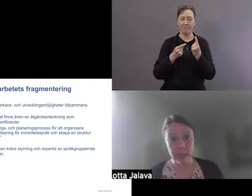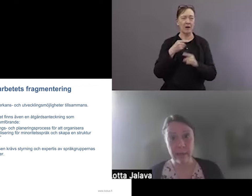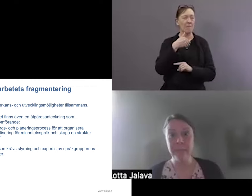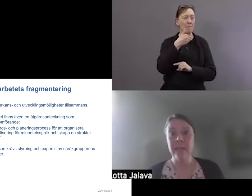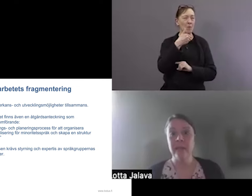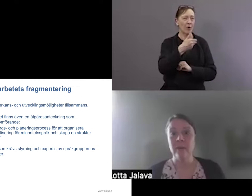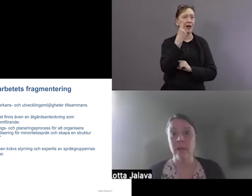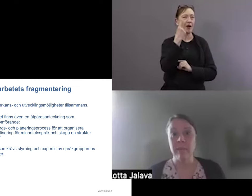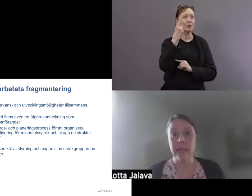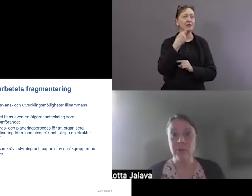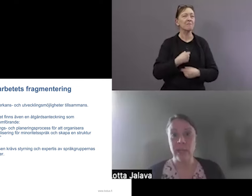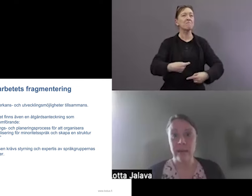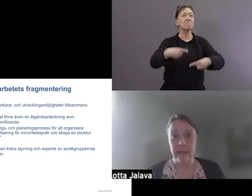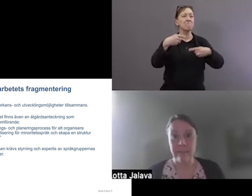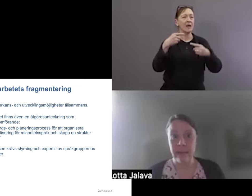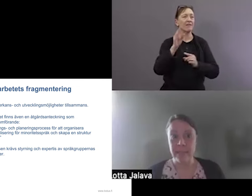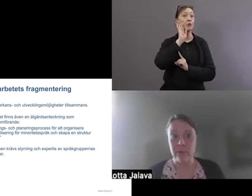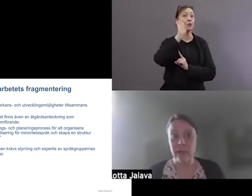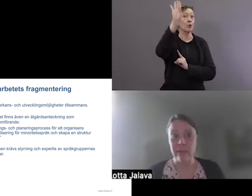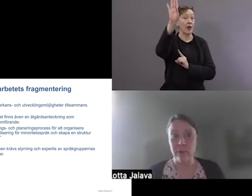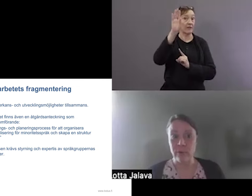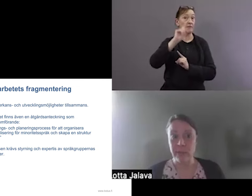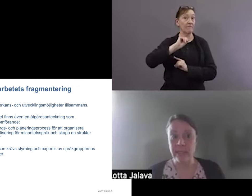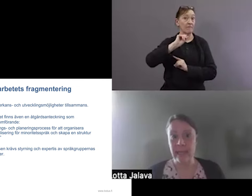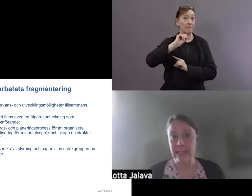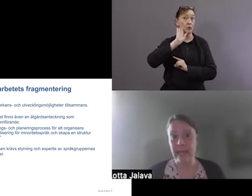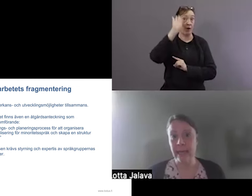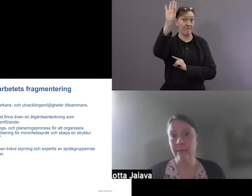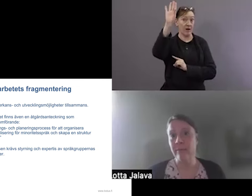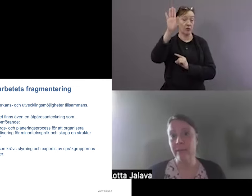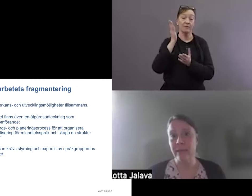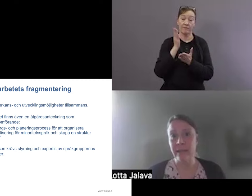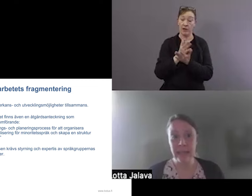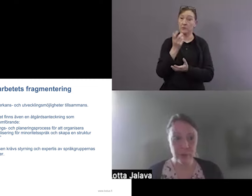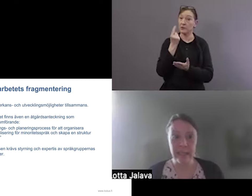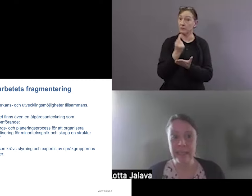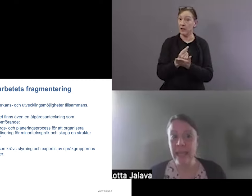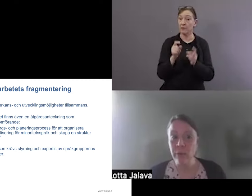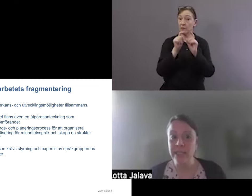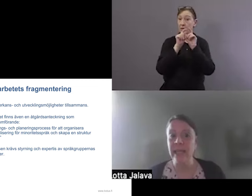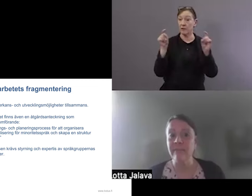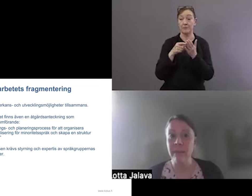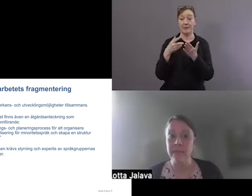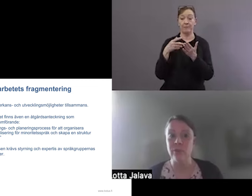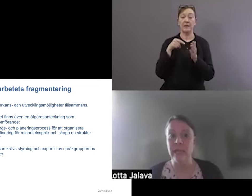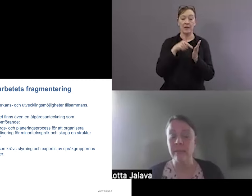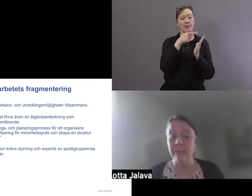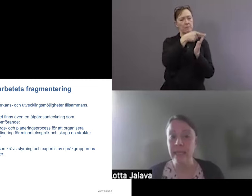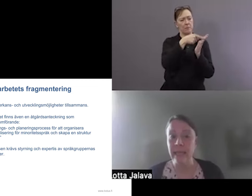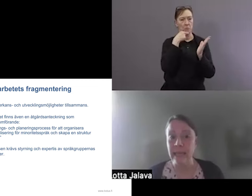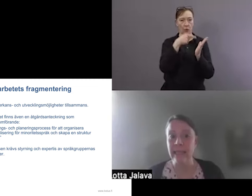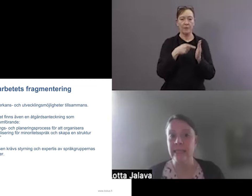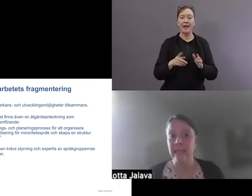tulevina vuosina olemaan isokin aihe vähemmistökielifoorumissa. Eli siellä kerrotaan, että käynnistetään